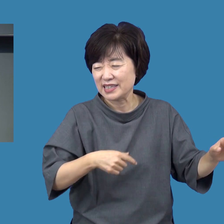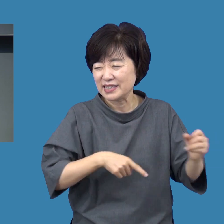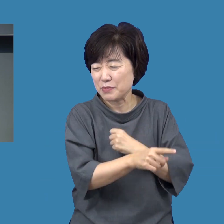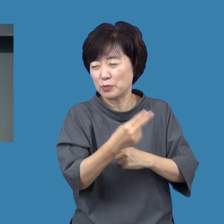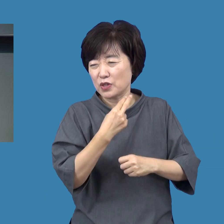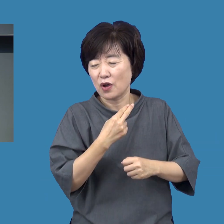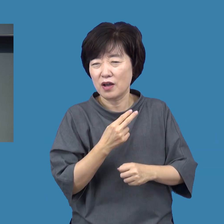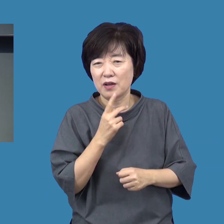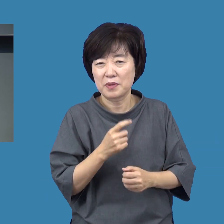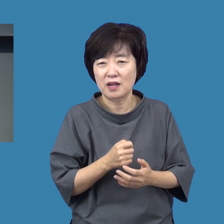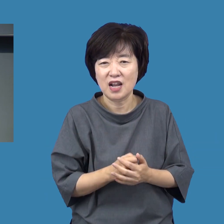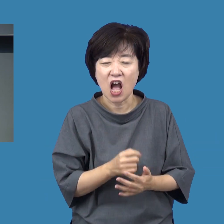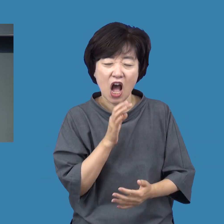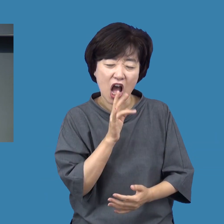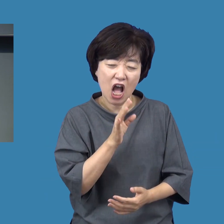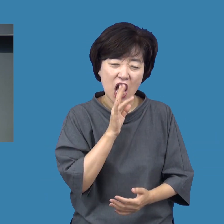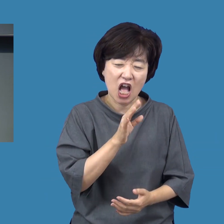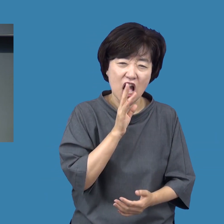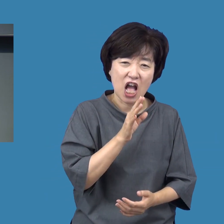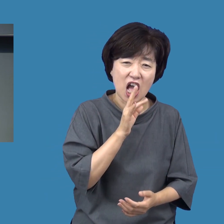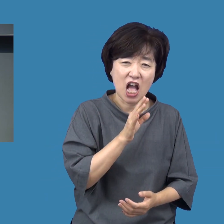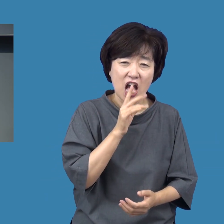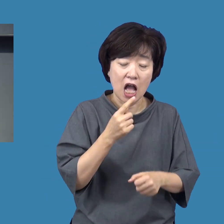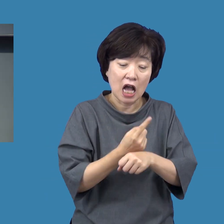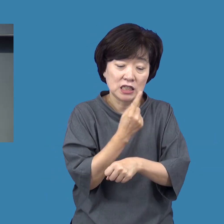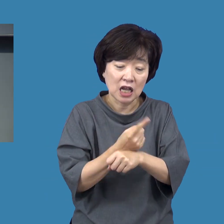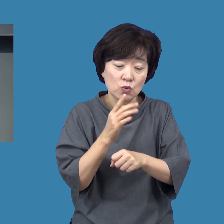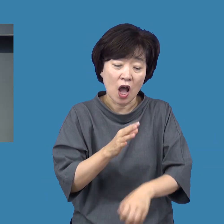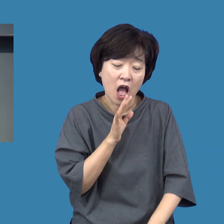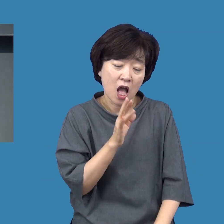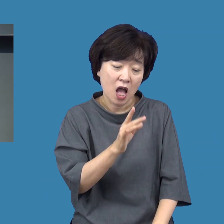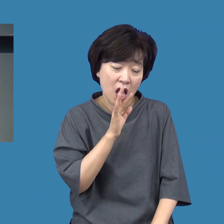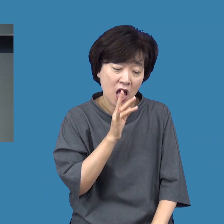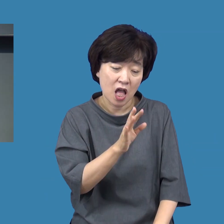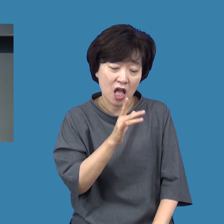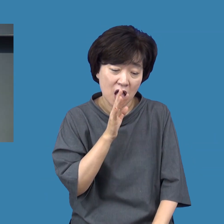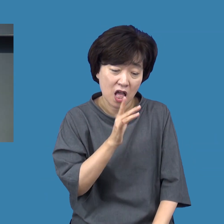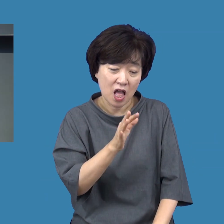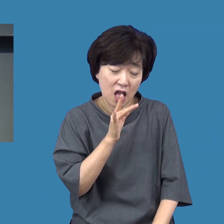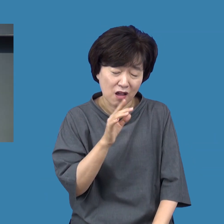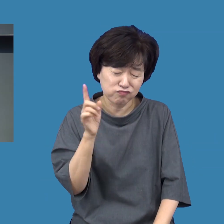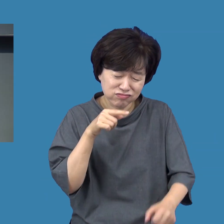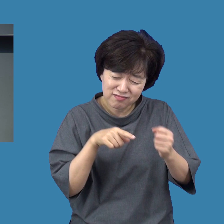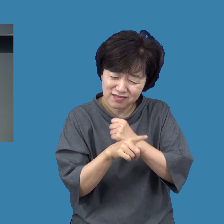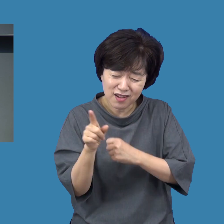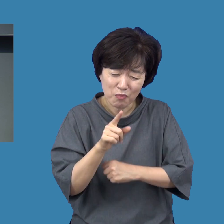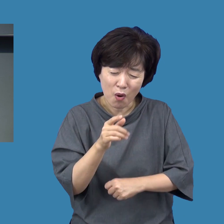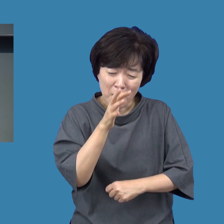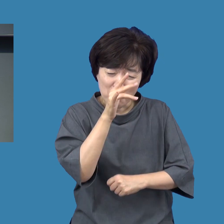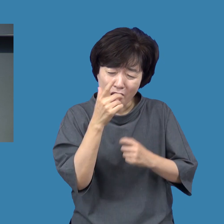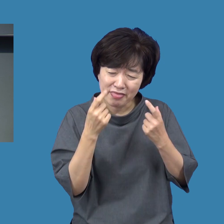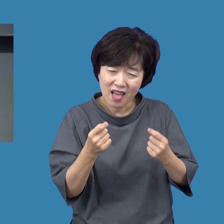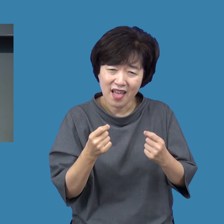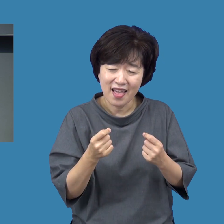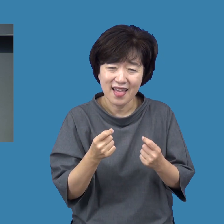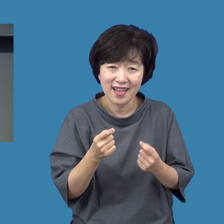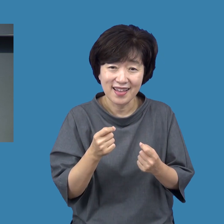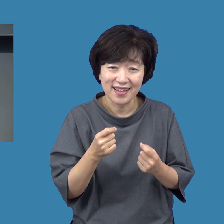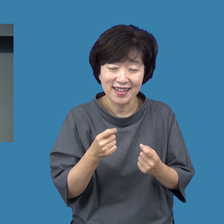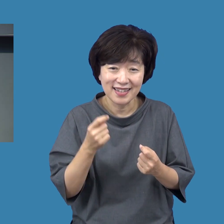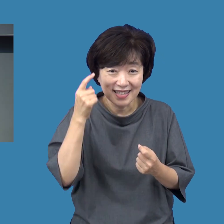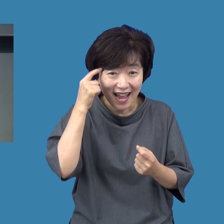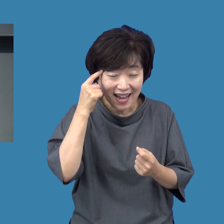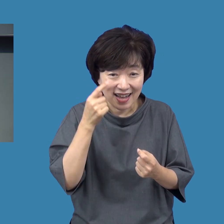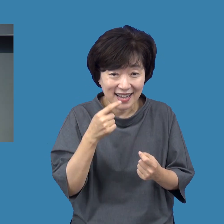아니 샬랄라 왈랄라 샬랄라 하는 거 1시간 하고 있으면 그게 도대체 무슨 뜻이야? 이게 도대체 무슨 바보 같은 이런 생각 해보신 적 있으세요?